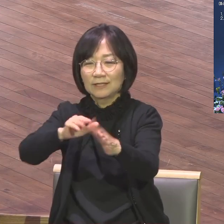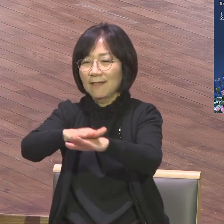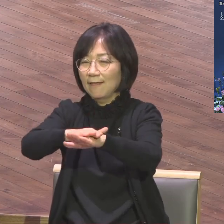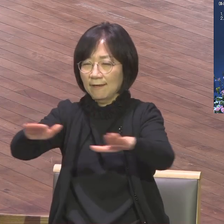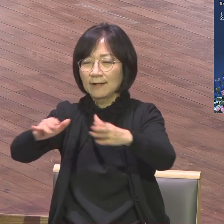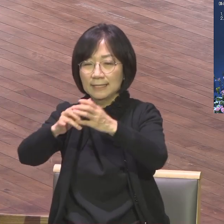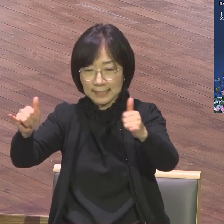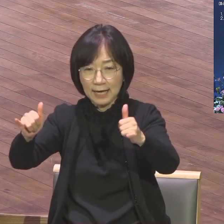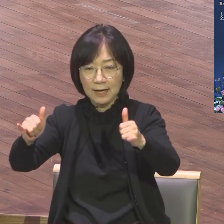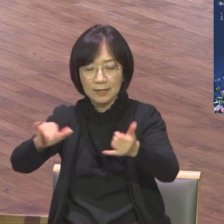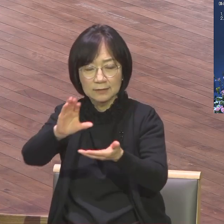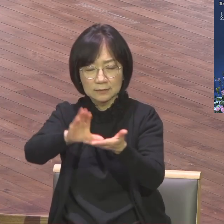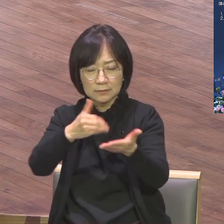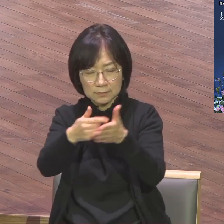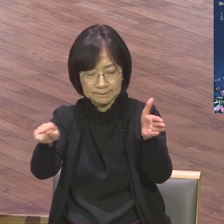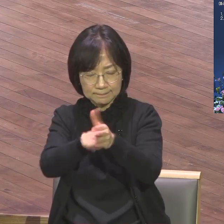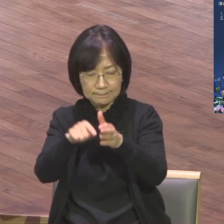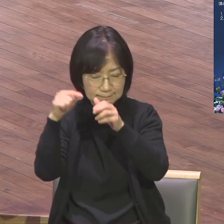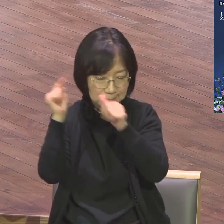그리스도라는 사실을 믿으라.